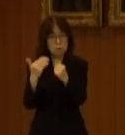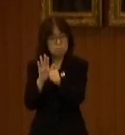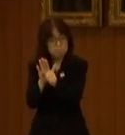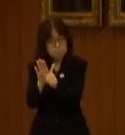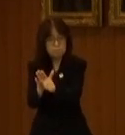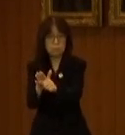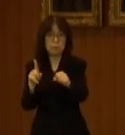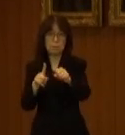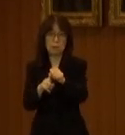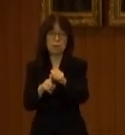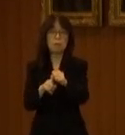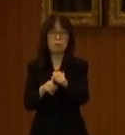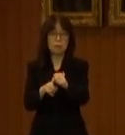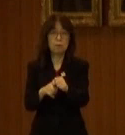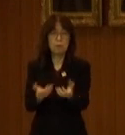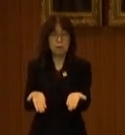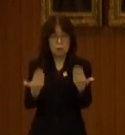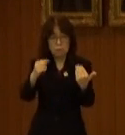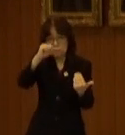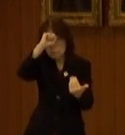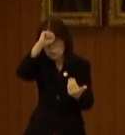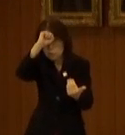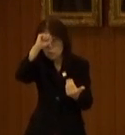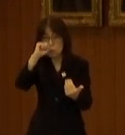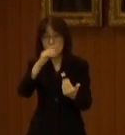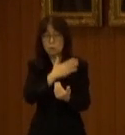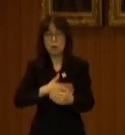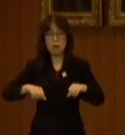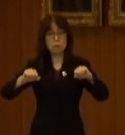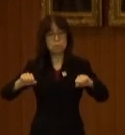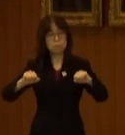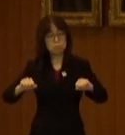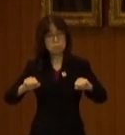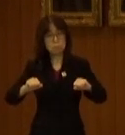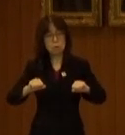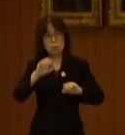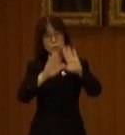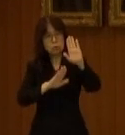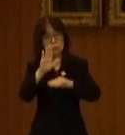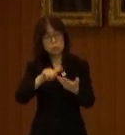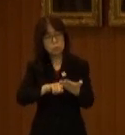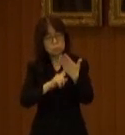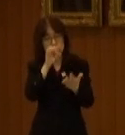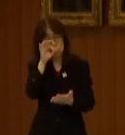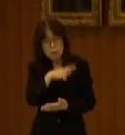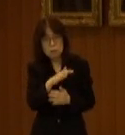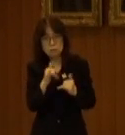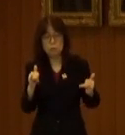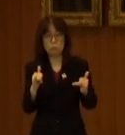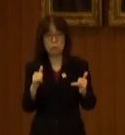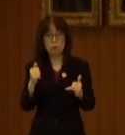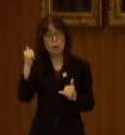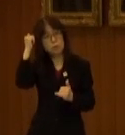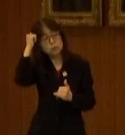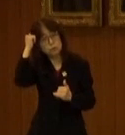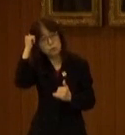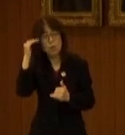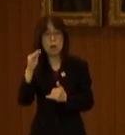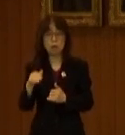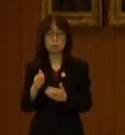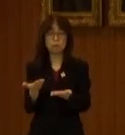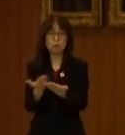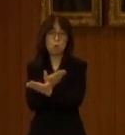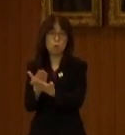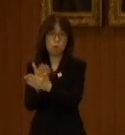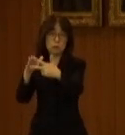にも、軽症や無症状の方にはですね、宿泊療養施設による療